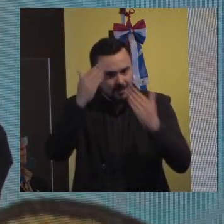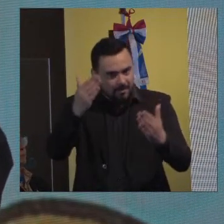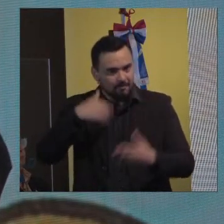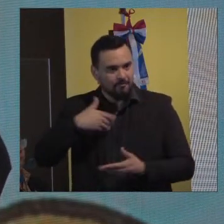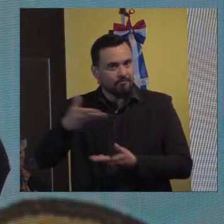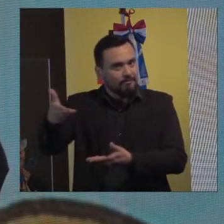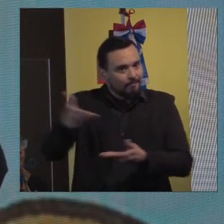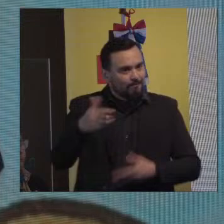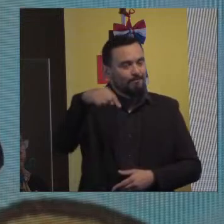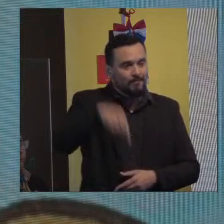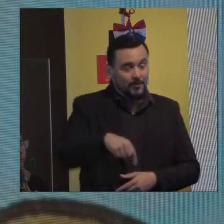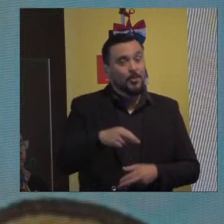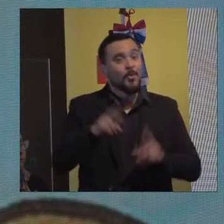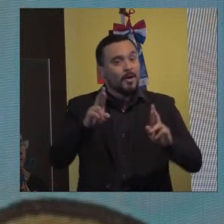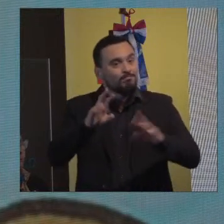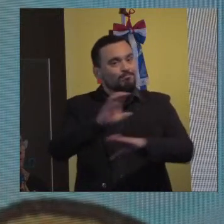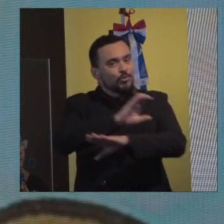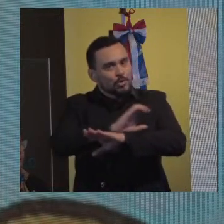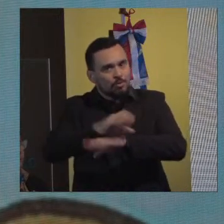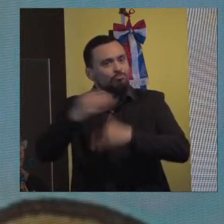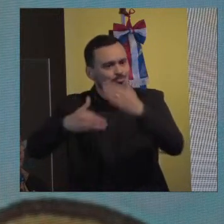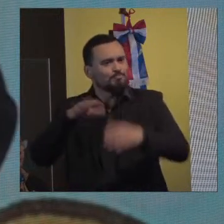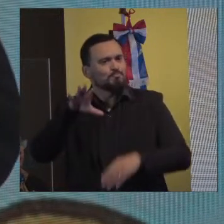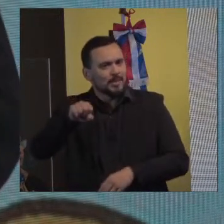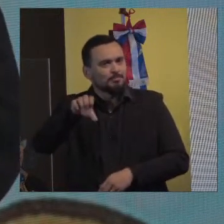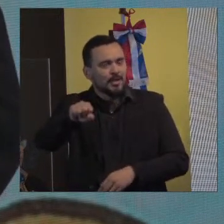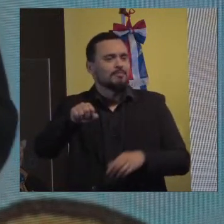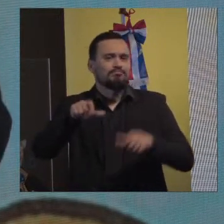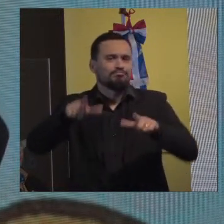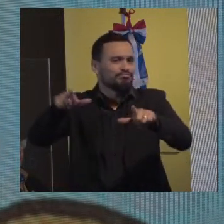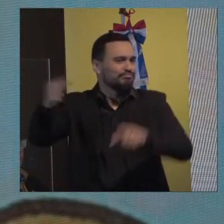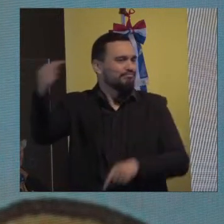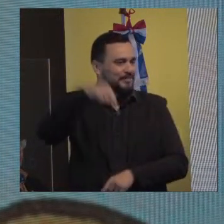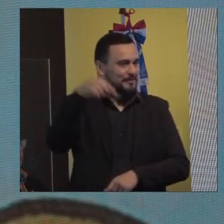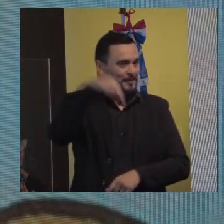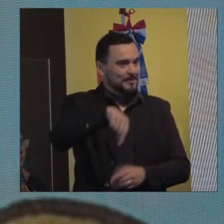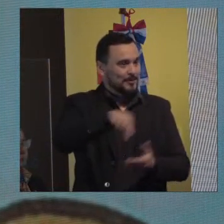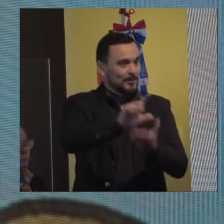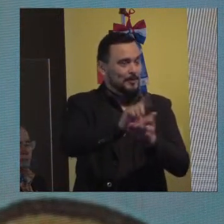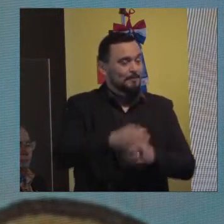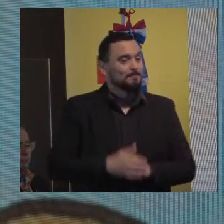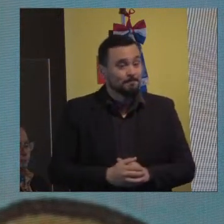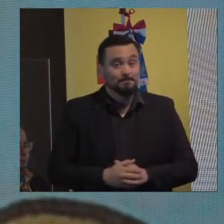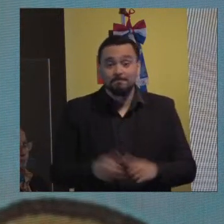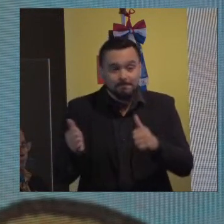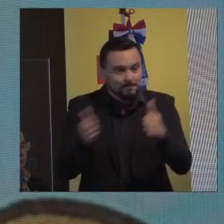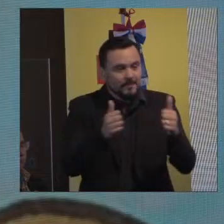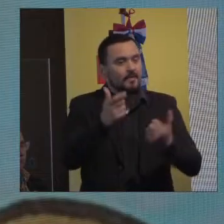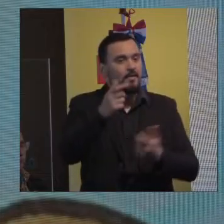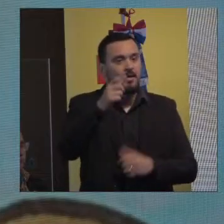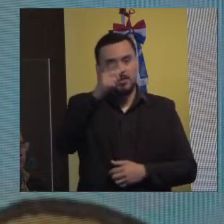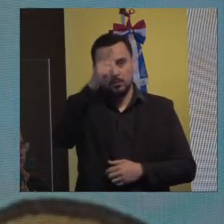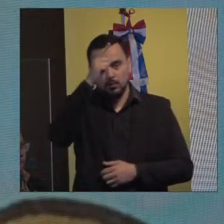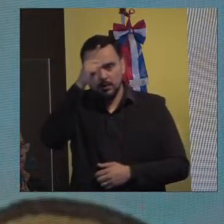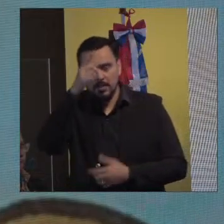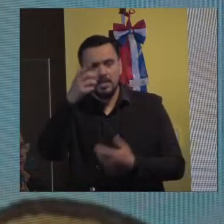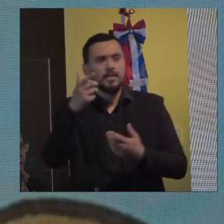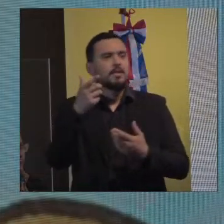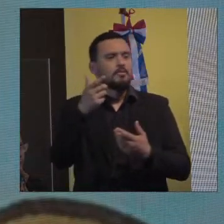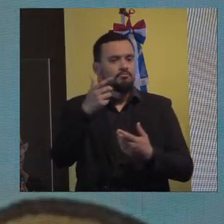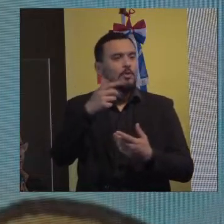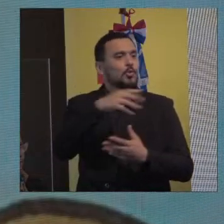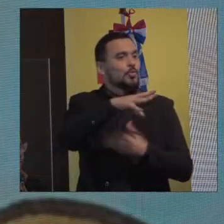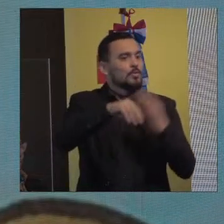esperamos seguir haciendo muchos eventos. Bien, autoridades, estimados miembros de la